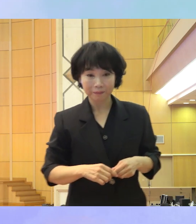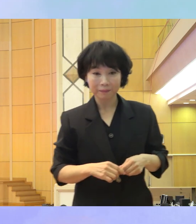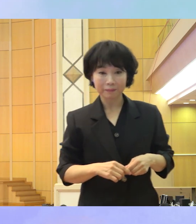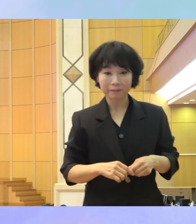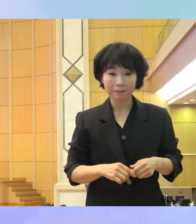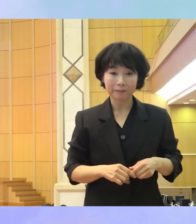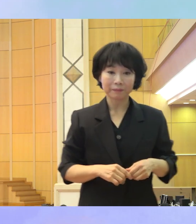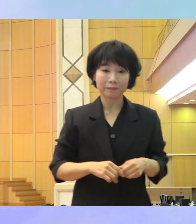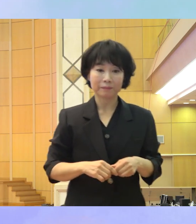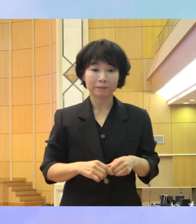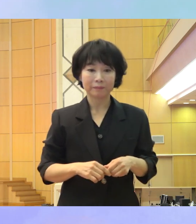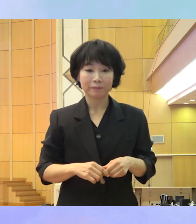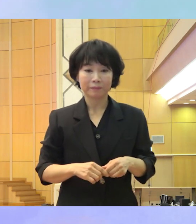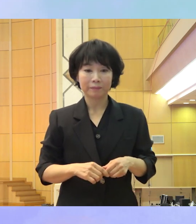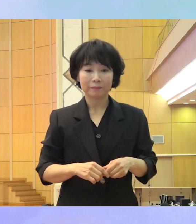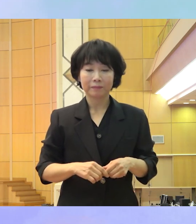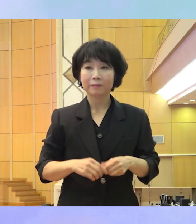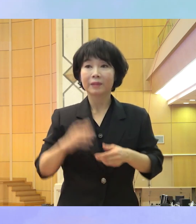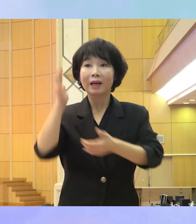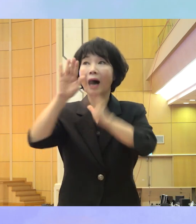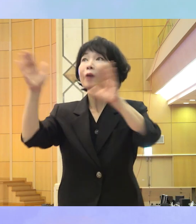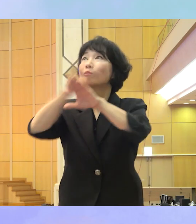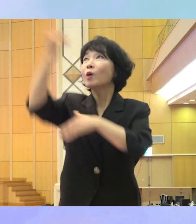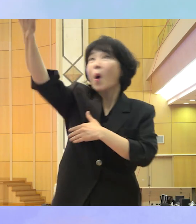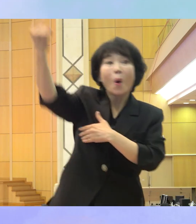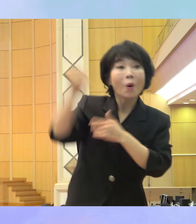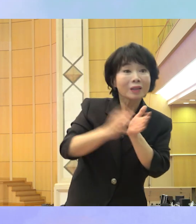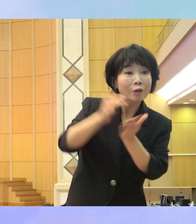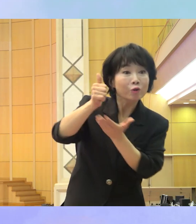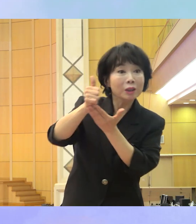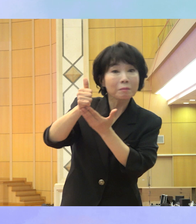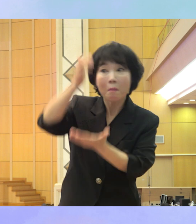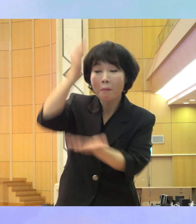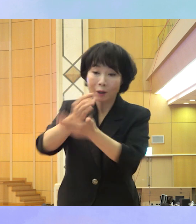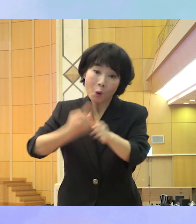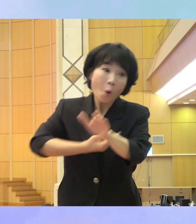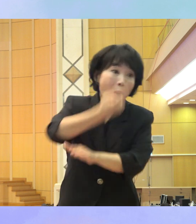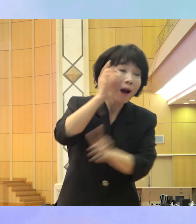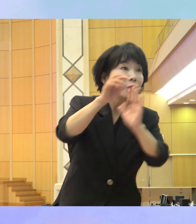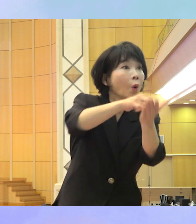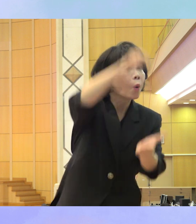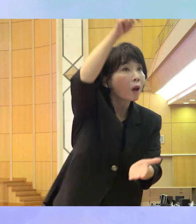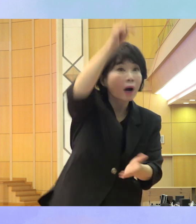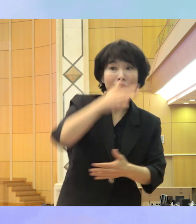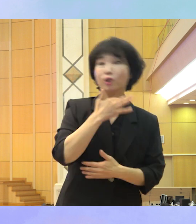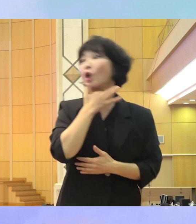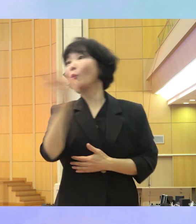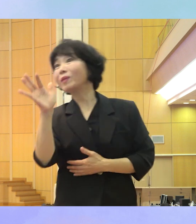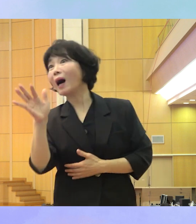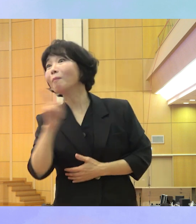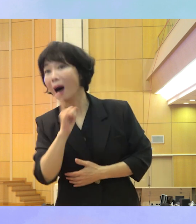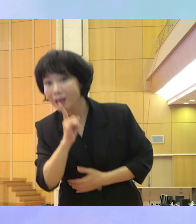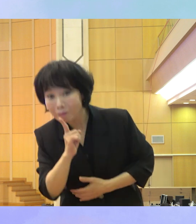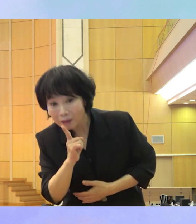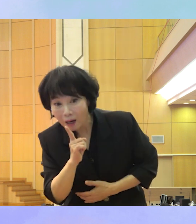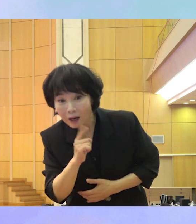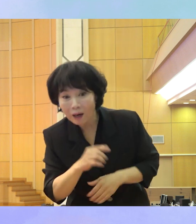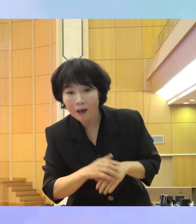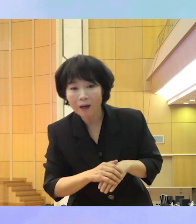하늘로서 내려온 인자 외에는 하늘에 올라간 자가 없다라는 말은 엘리야도 가고 에녹도